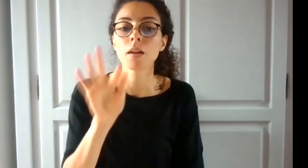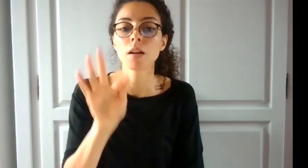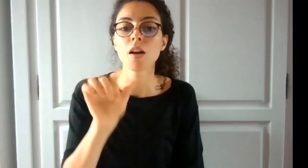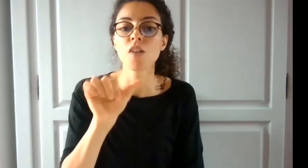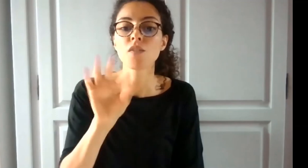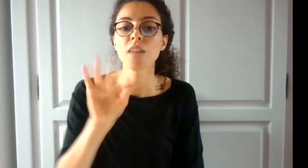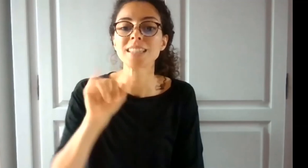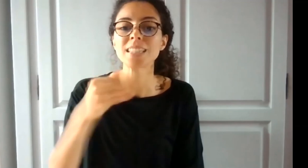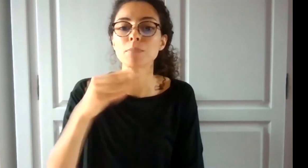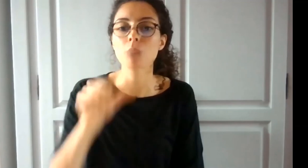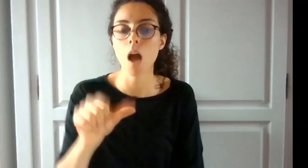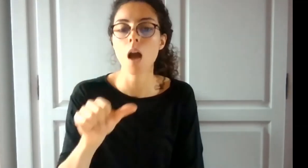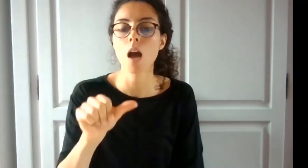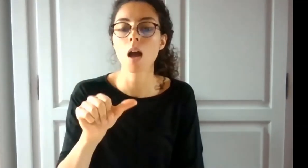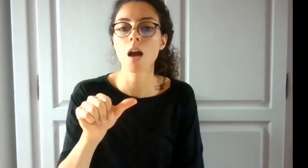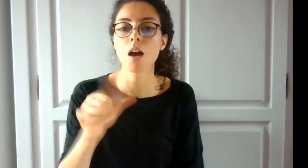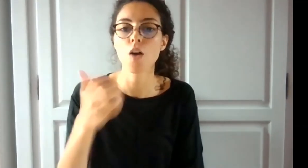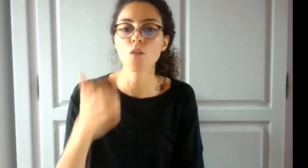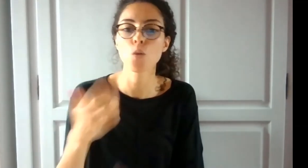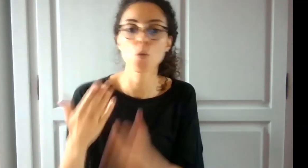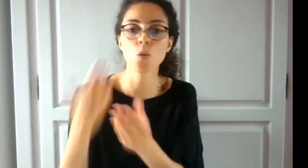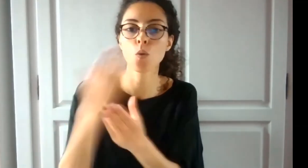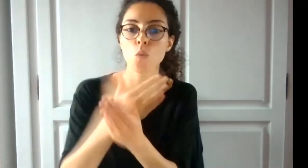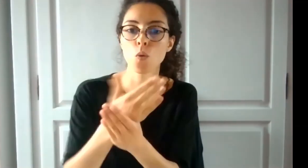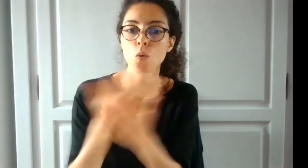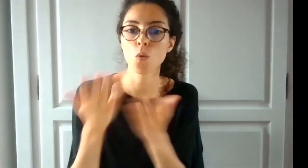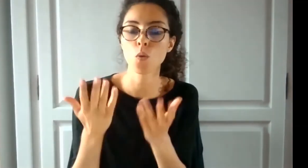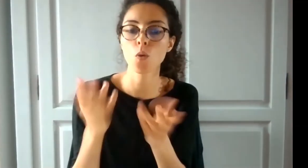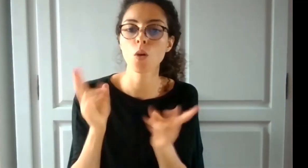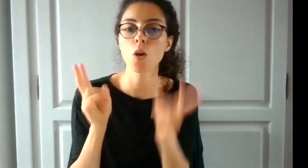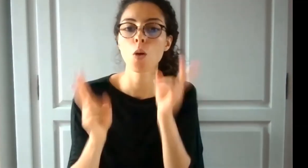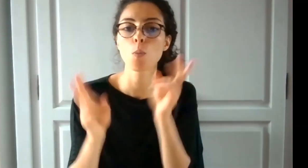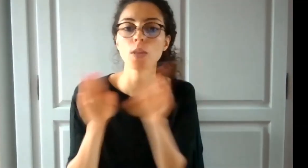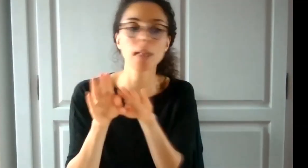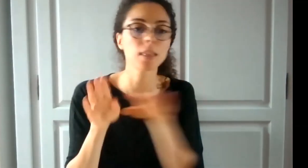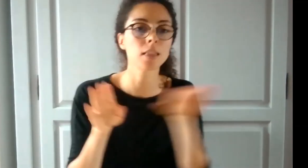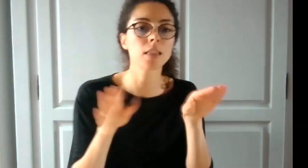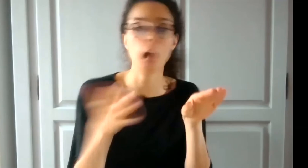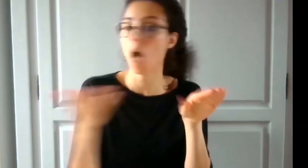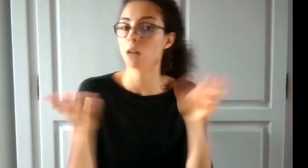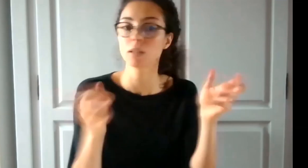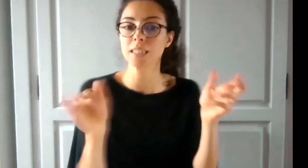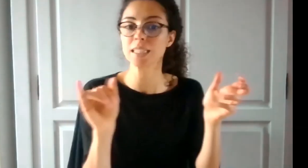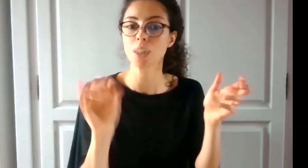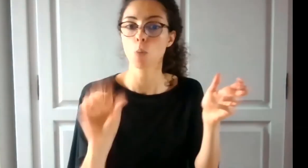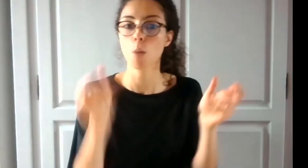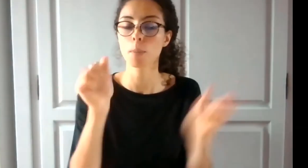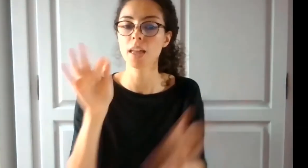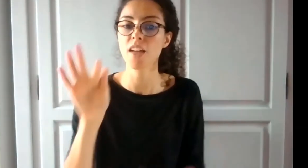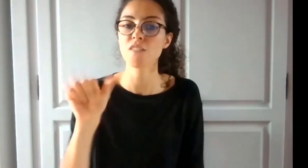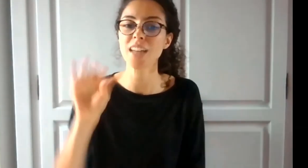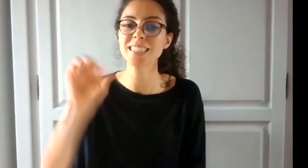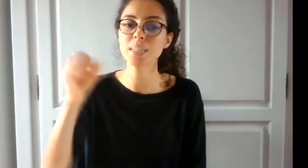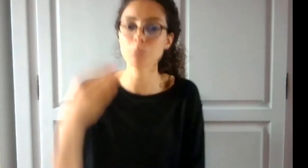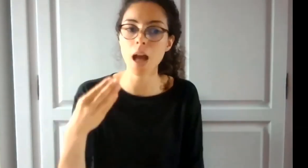Fatima Kalouk. Peut-être que je vais d'abord donner la parole à Sophie Krabet. Et Fatima, si tu le souhaites, tu pourras prendre la parole. Oui, d'accord.